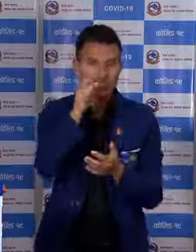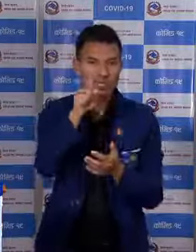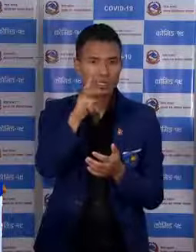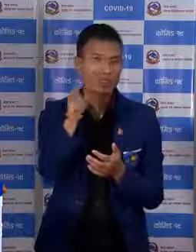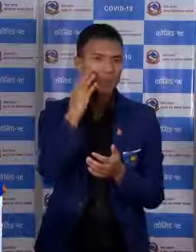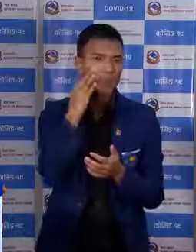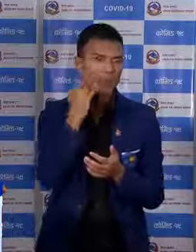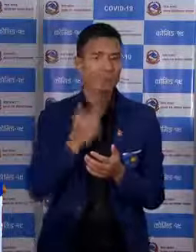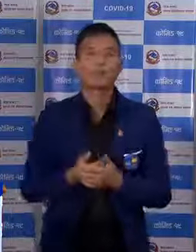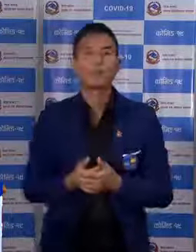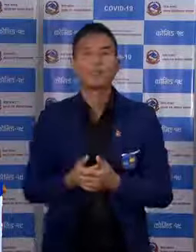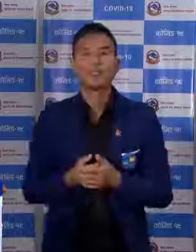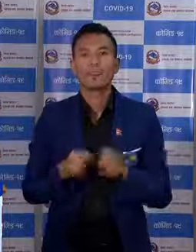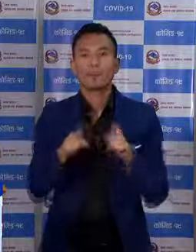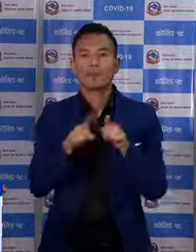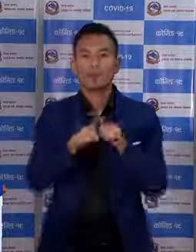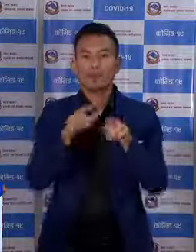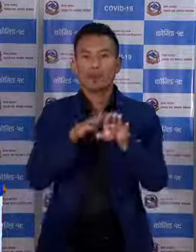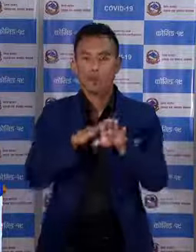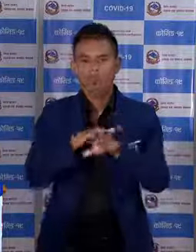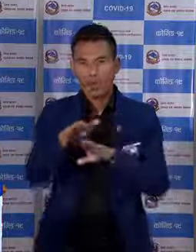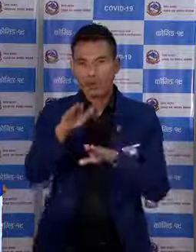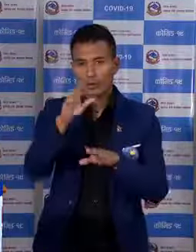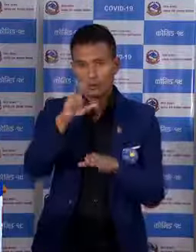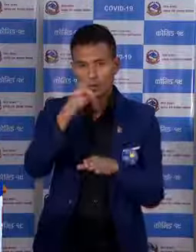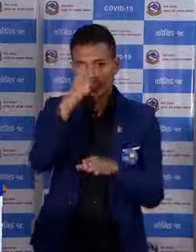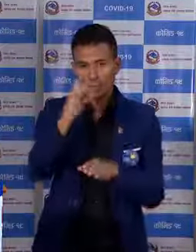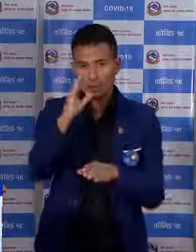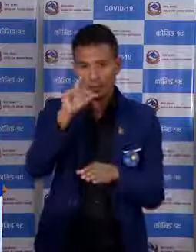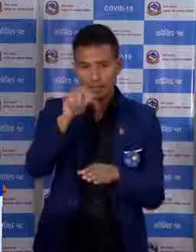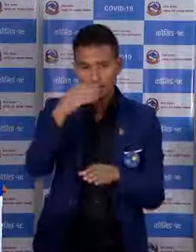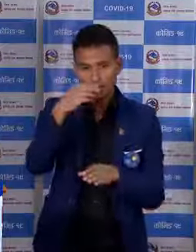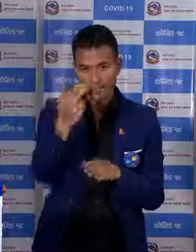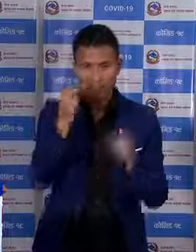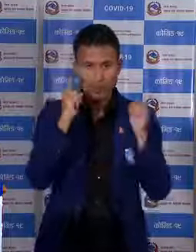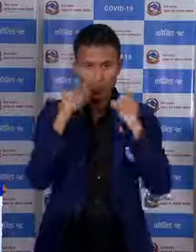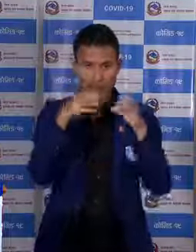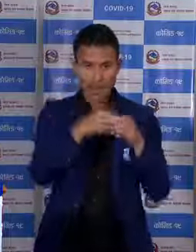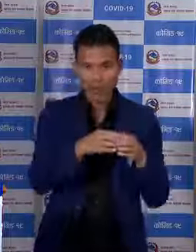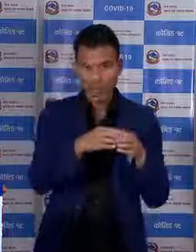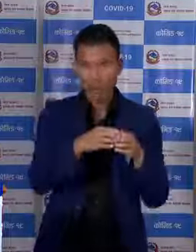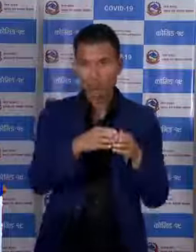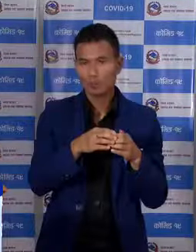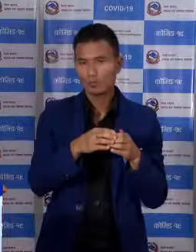मैला उन्हों छो तेसे गरी रवत हट कई देवाही गोनाही नगरपाली का